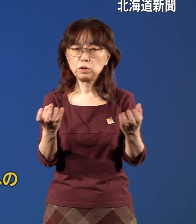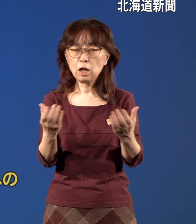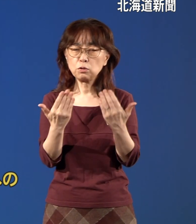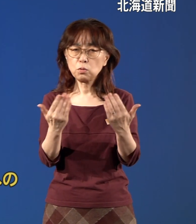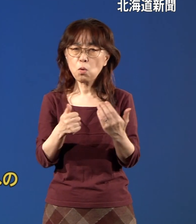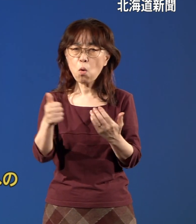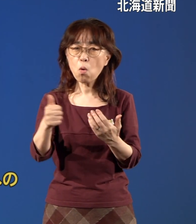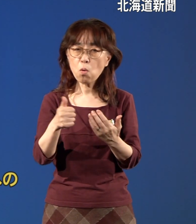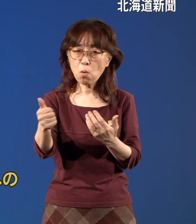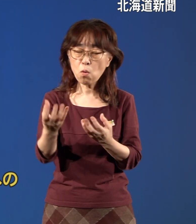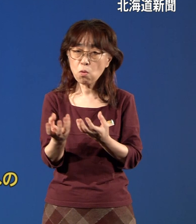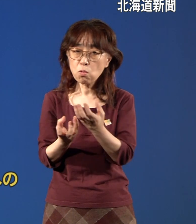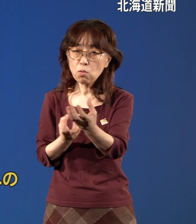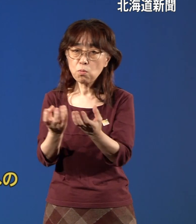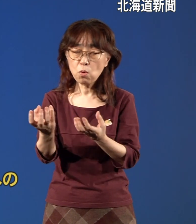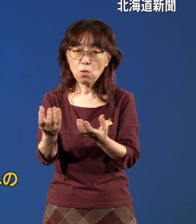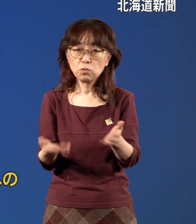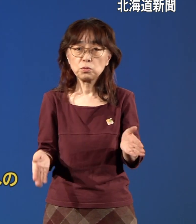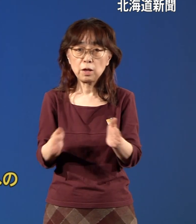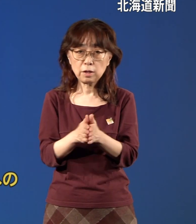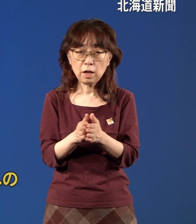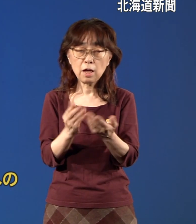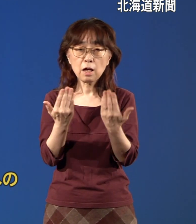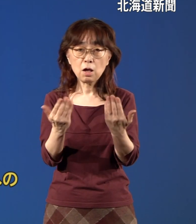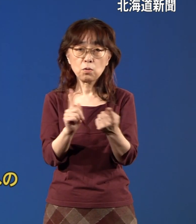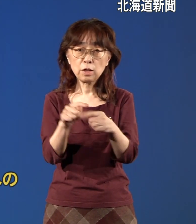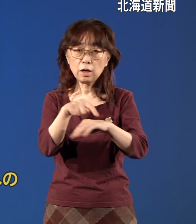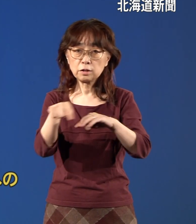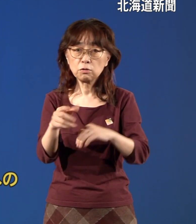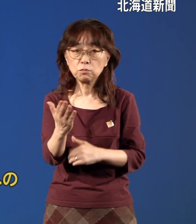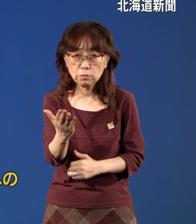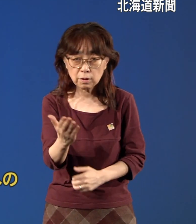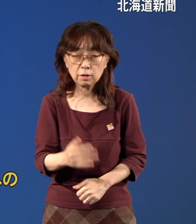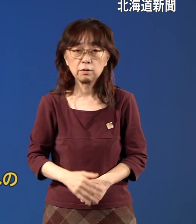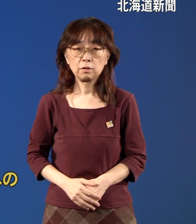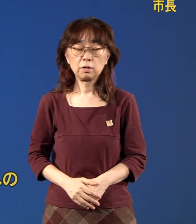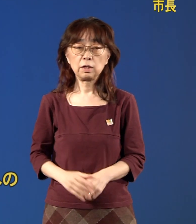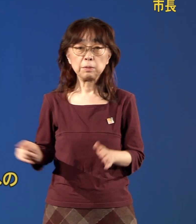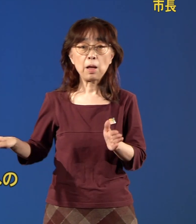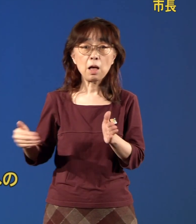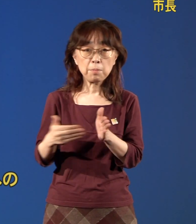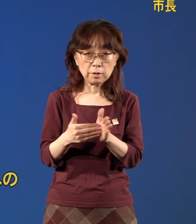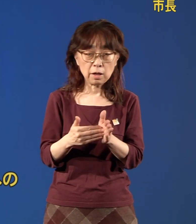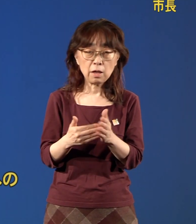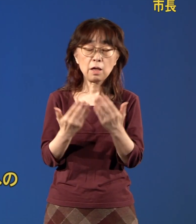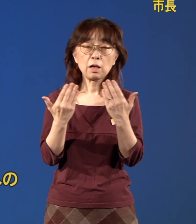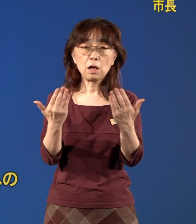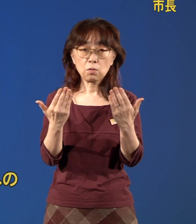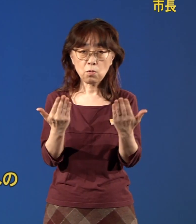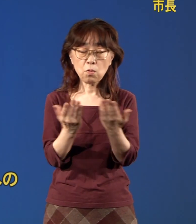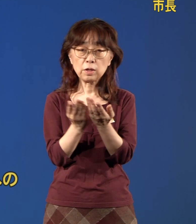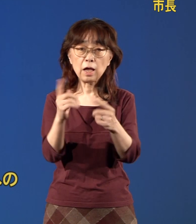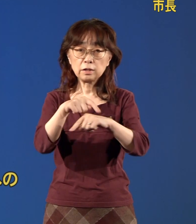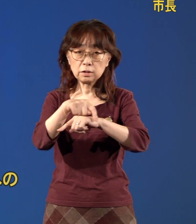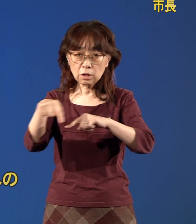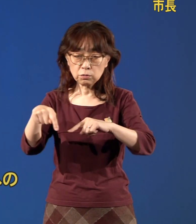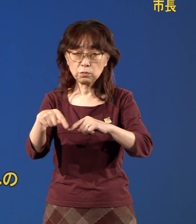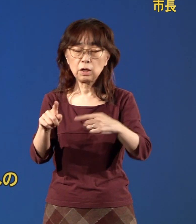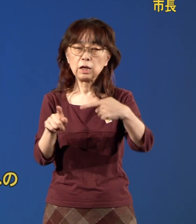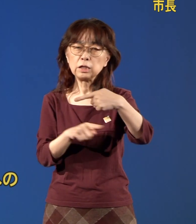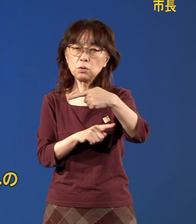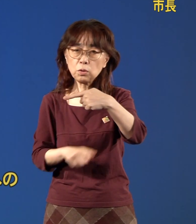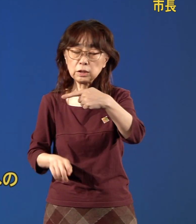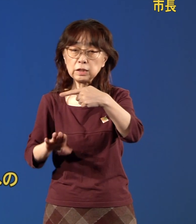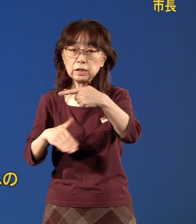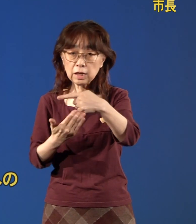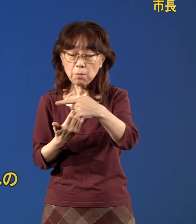てどうお考えでしょうか。 基本的に学校の場合これまでも対策を取って、一人でも感染者陽